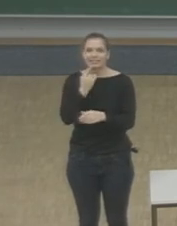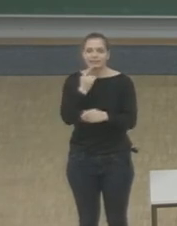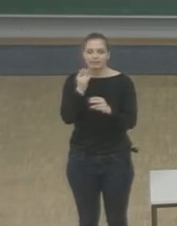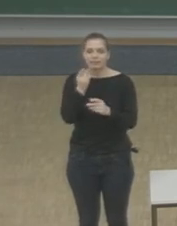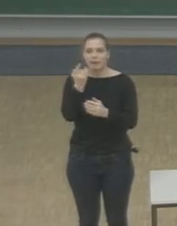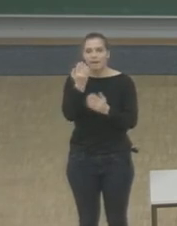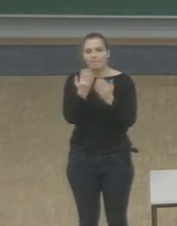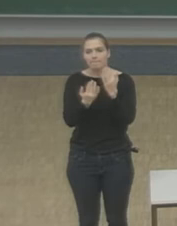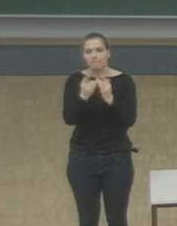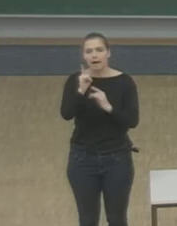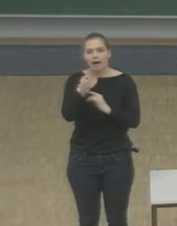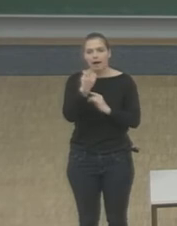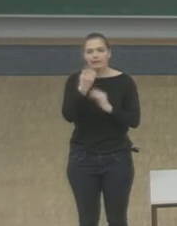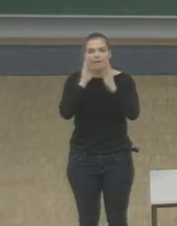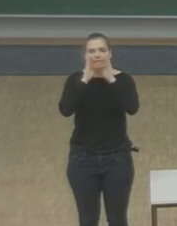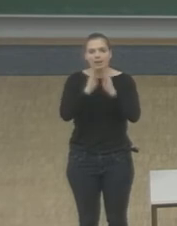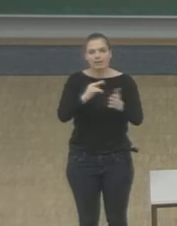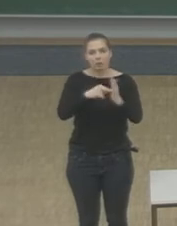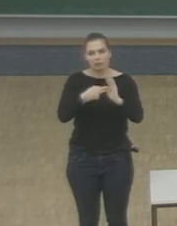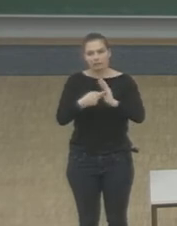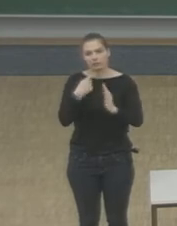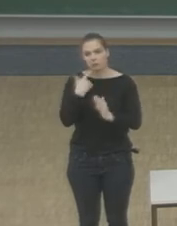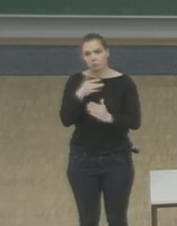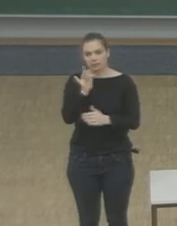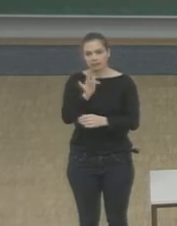sogenannter Vertrauenstechnologie beschäftigen.